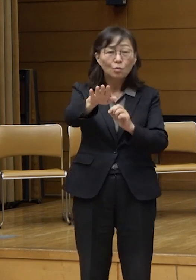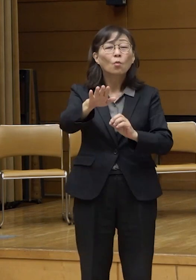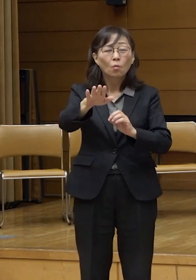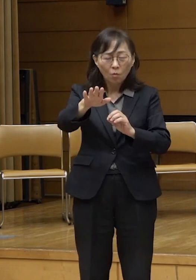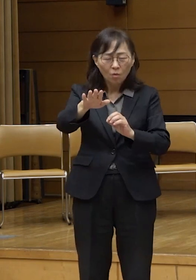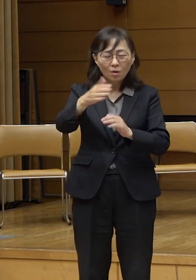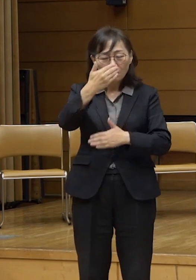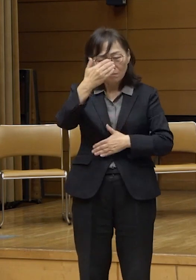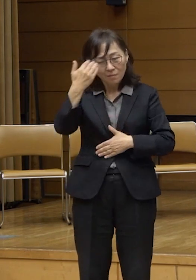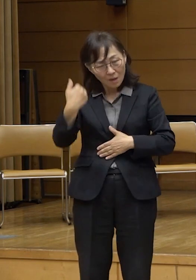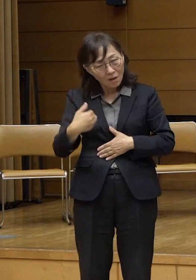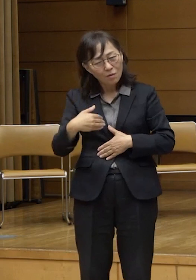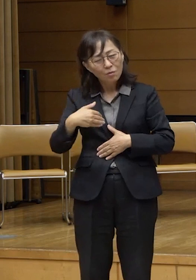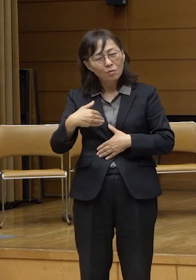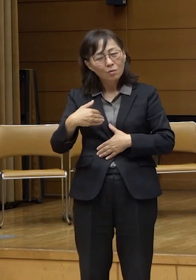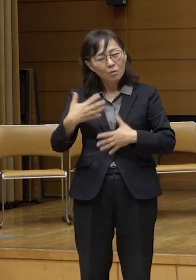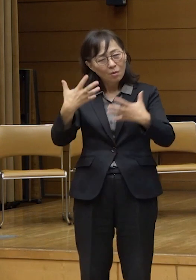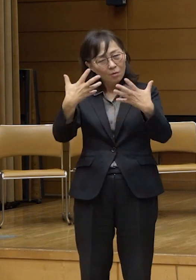できればと思います。